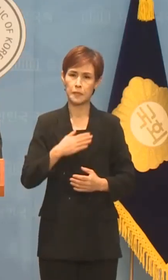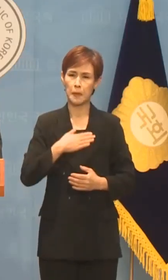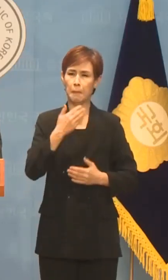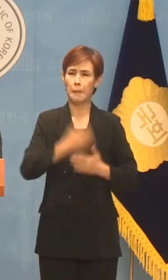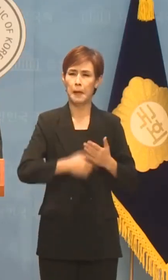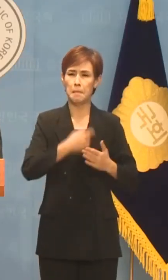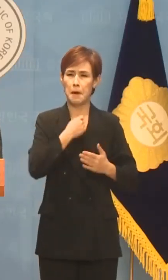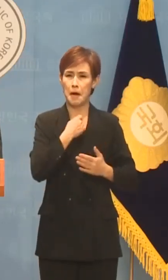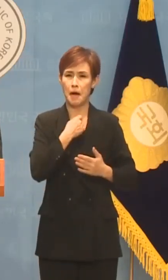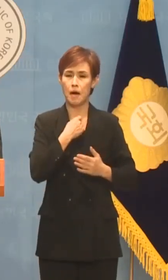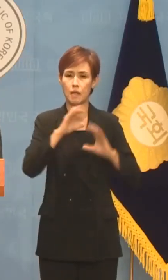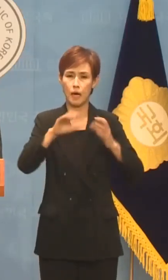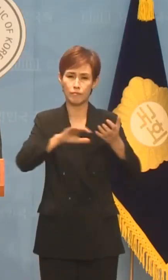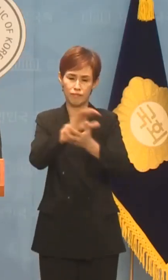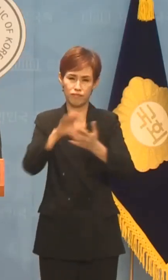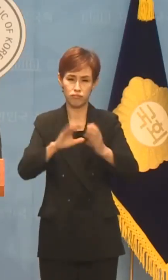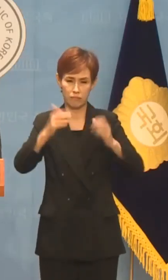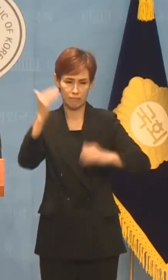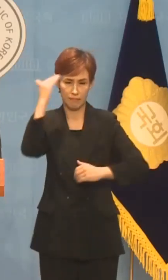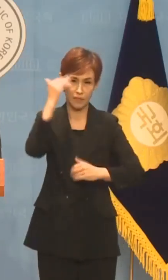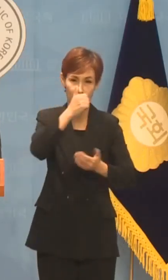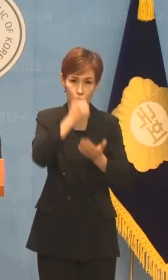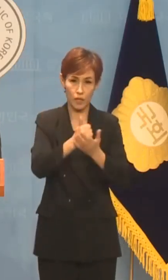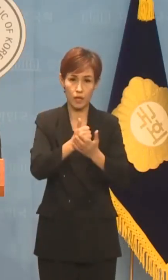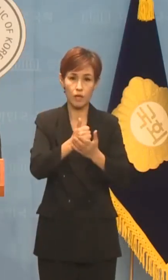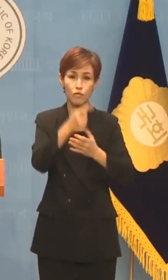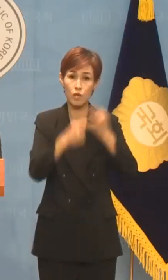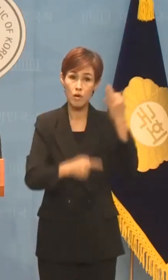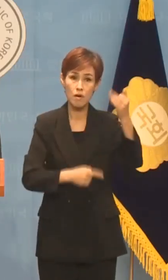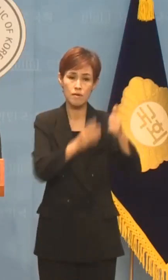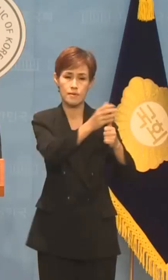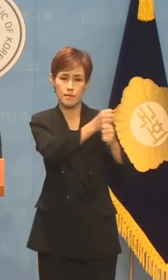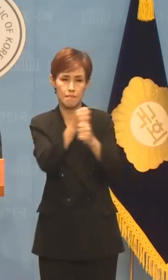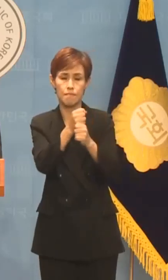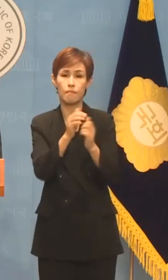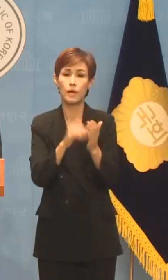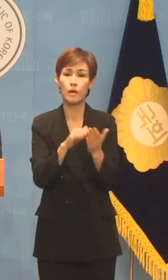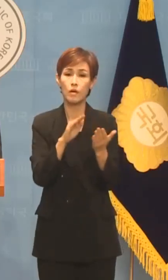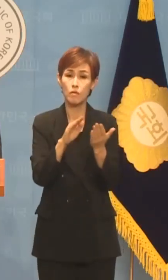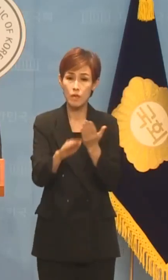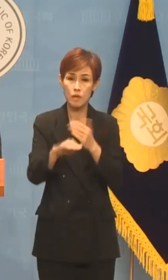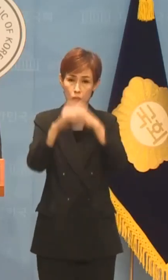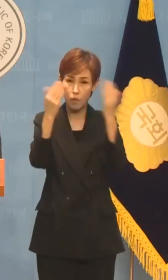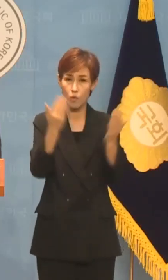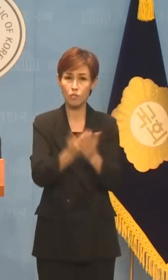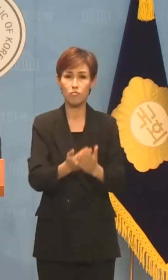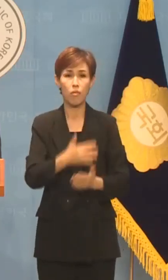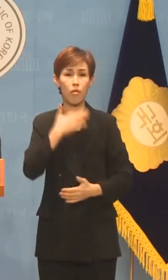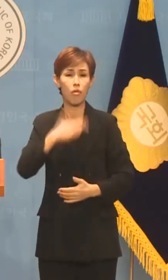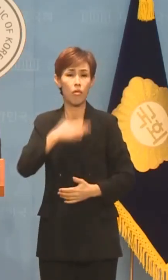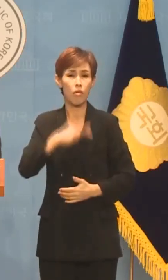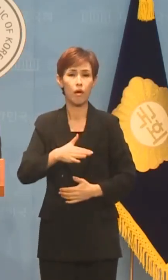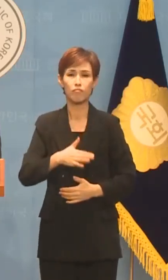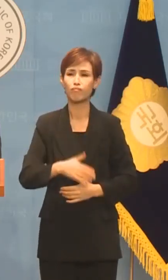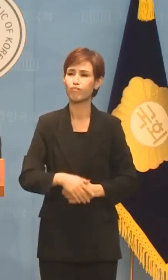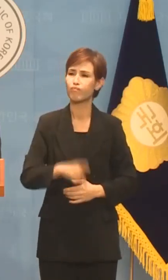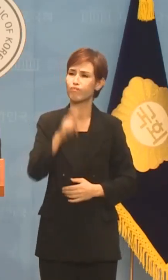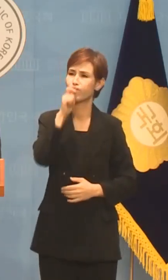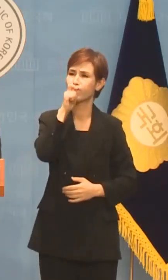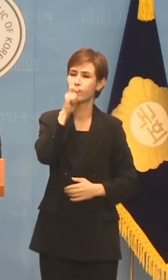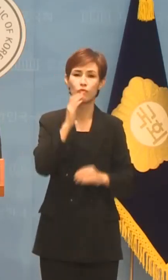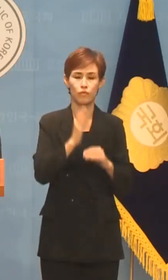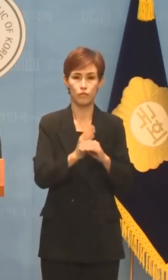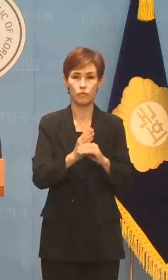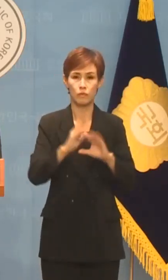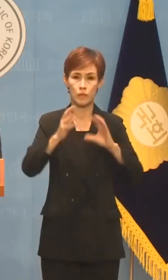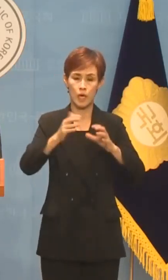빼고 있는 내란 외환 수괴 윤석열은 체포 이후에도 모든 것을 다 거부하며 대한민국의